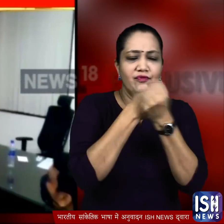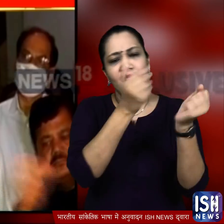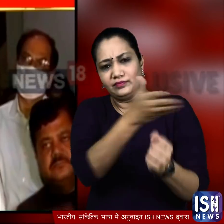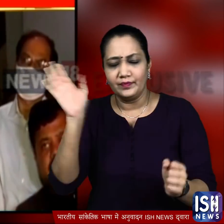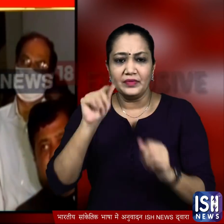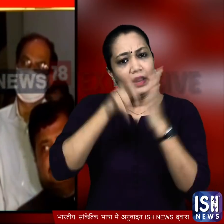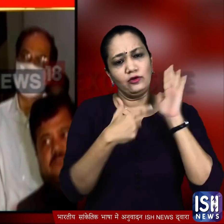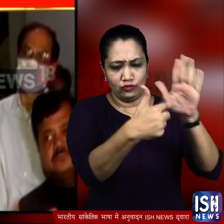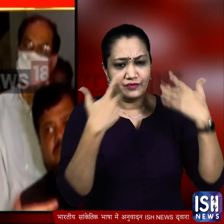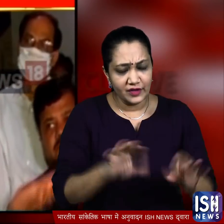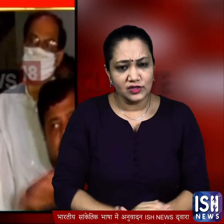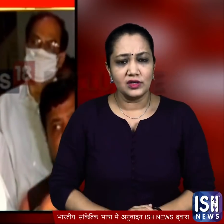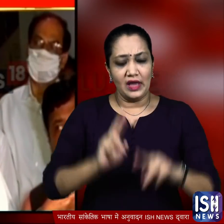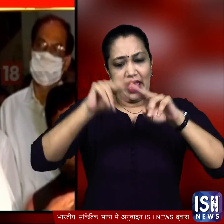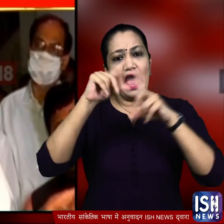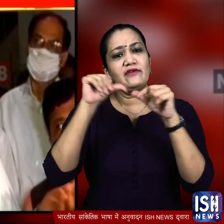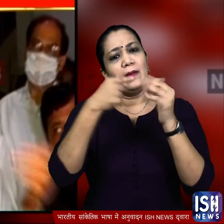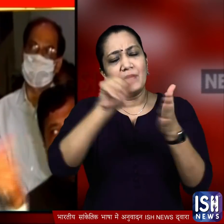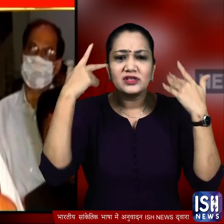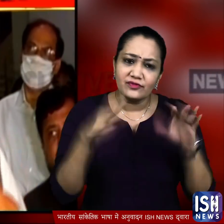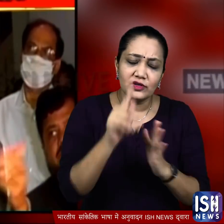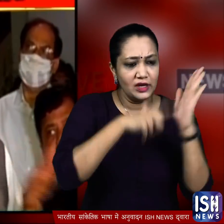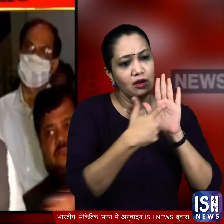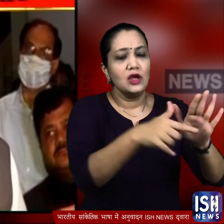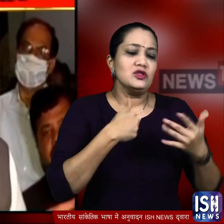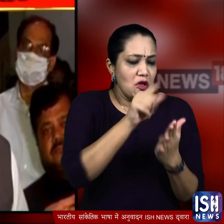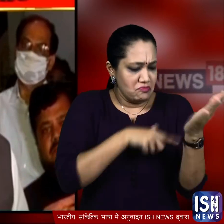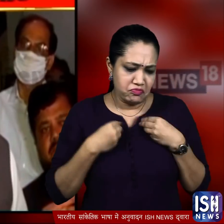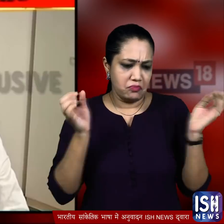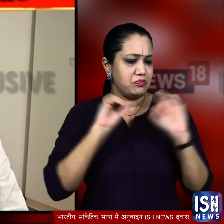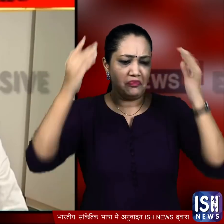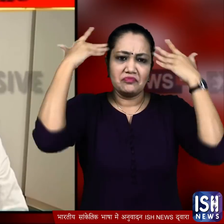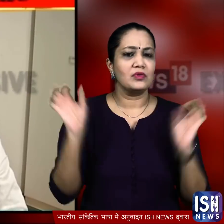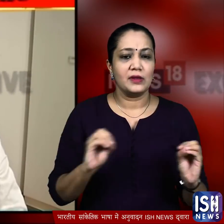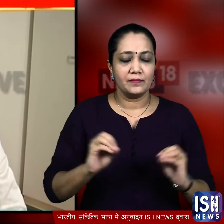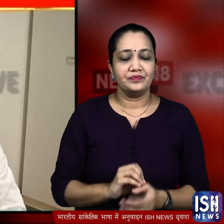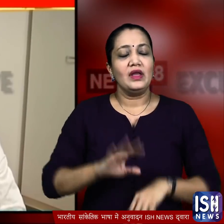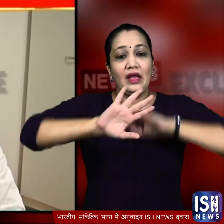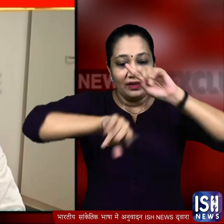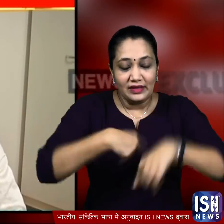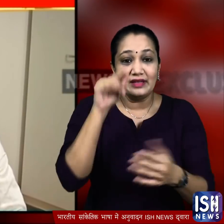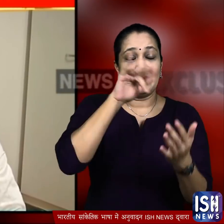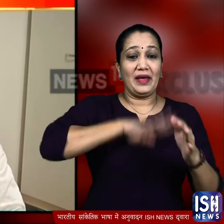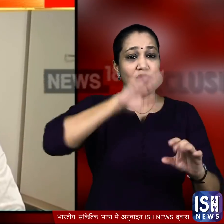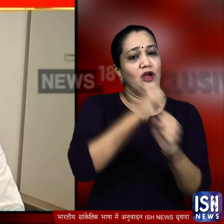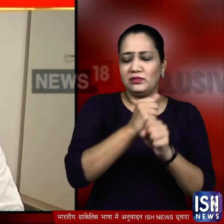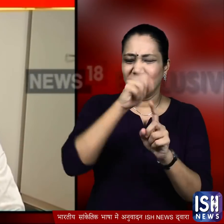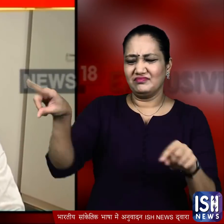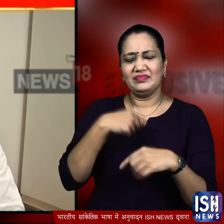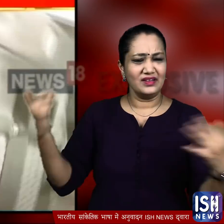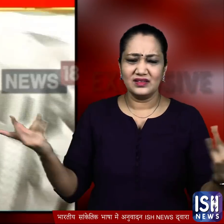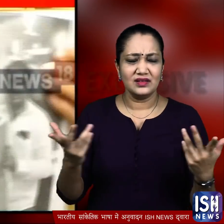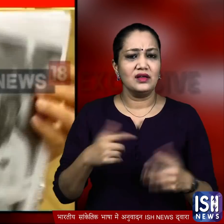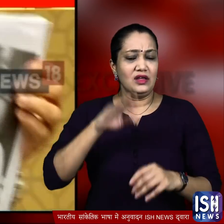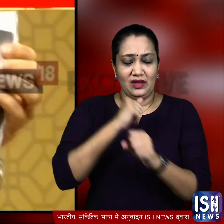दिया था। उनको लेटर भी दिखाया कि एफडीए ने इनको परमिशन दिया, तो उनका ये लेटर हमको कम्युनिकेट ही नहीं हुआ था। लेकिन राज्य सरकार ने अगले ही दिन इस दावे को खारिज